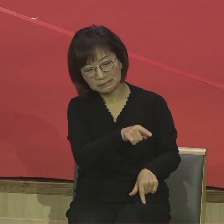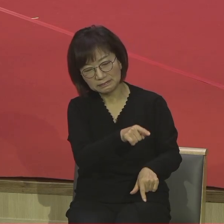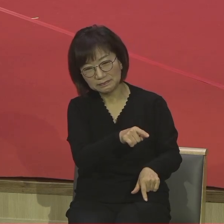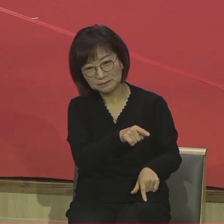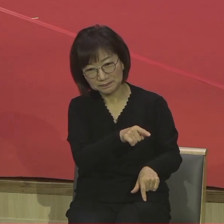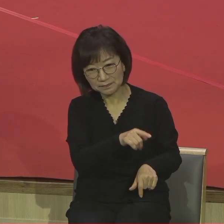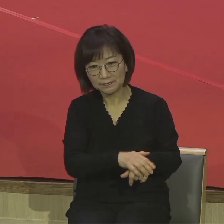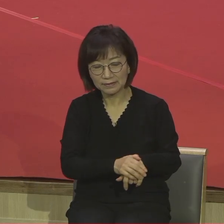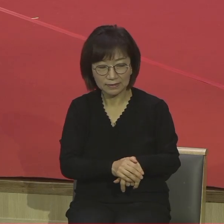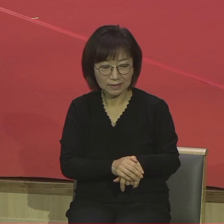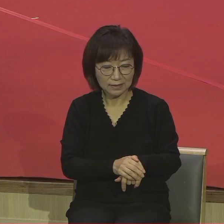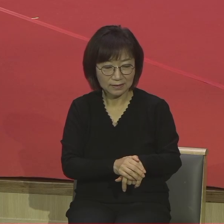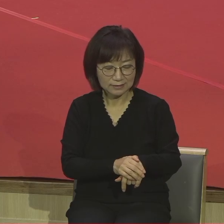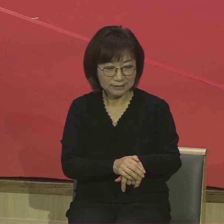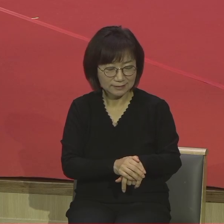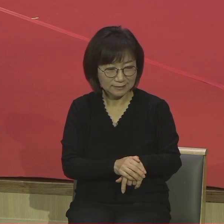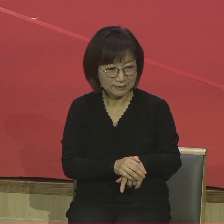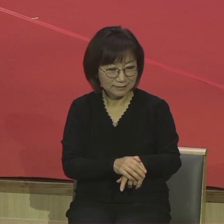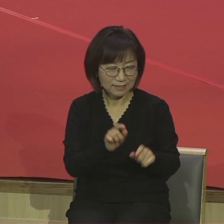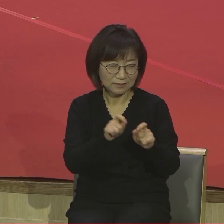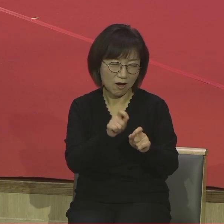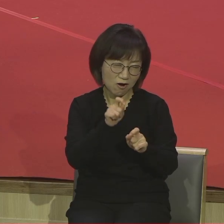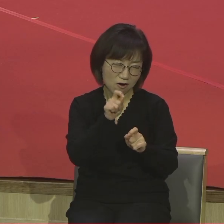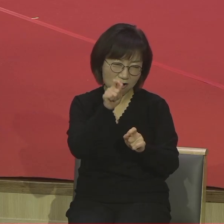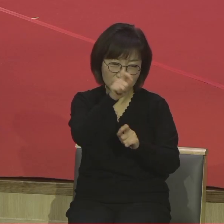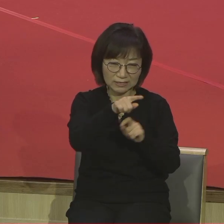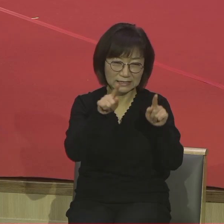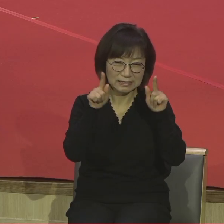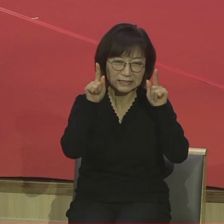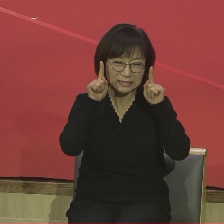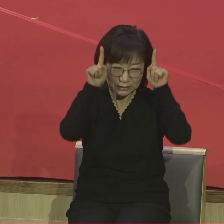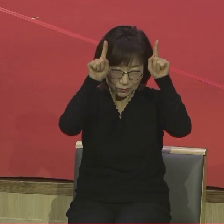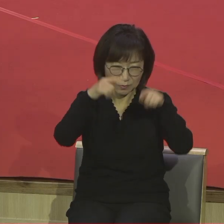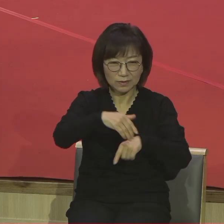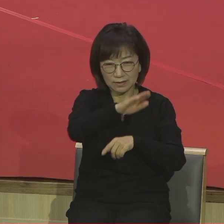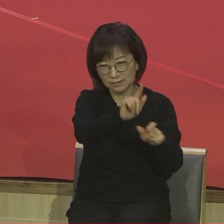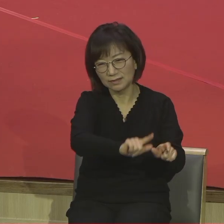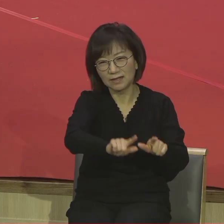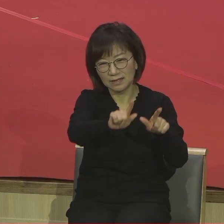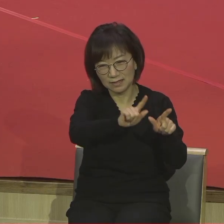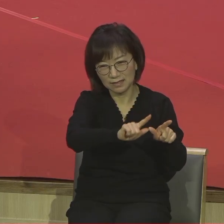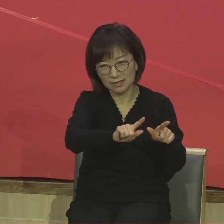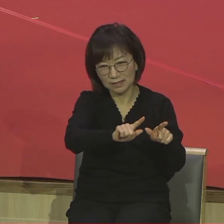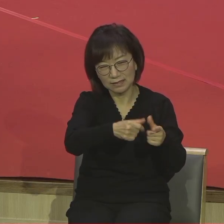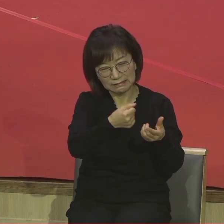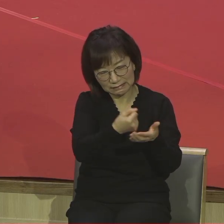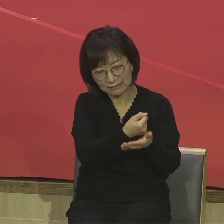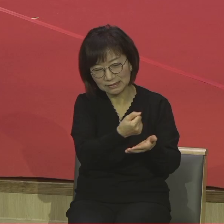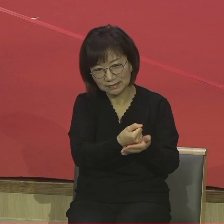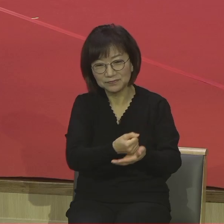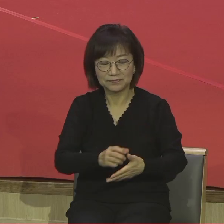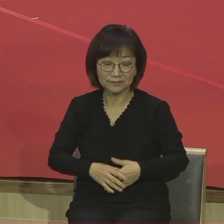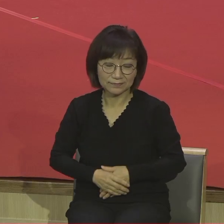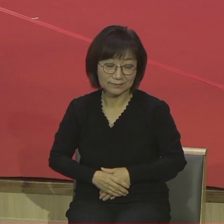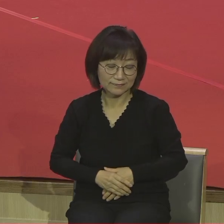모르면 어떻게 돼요? 예, 원한 지옥불이지요. 얼마나